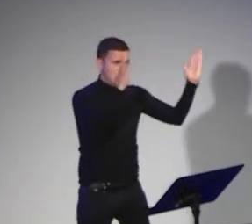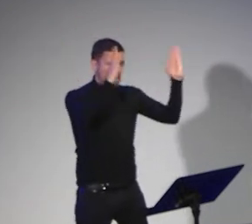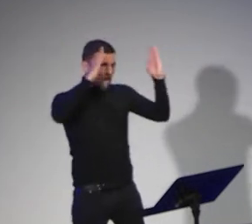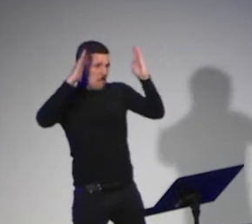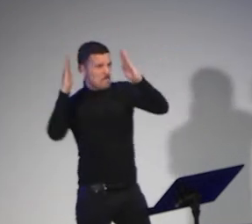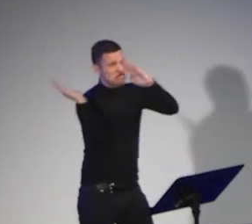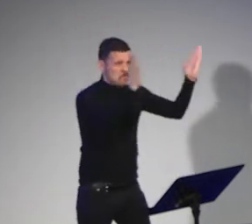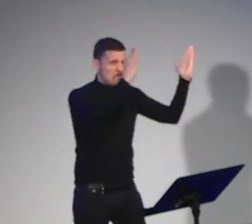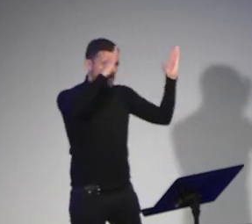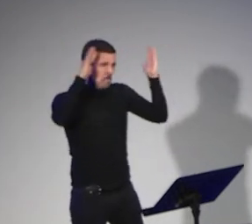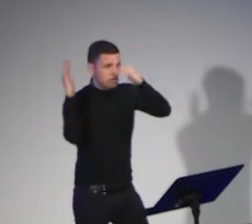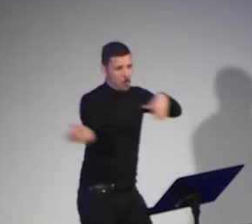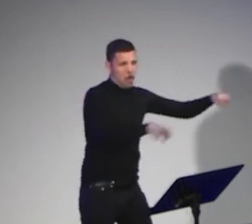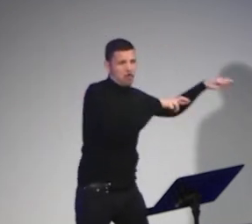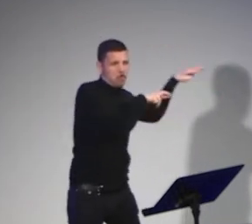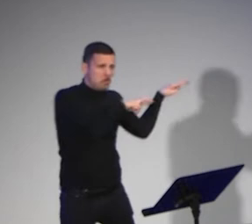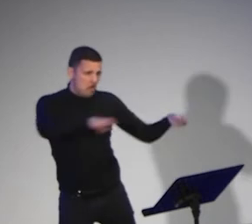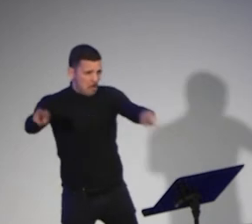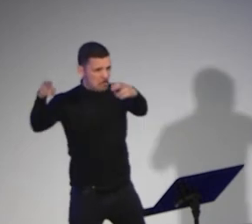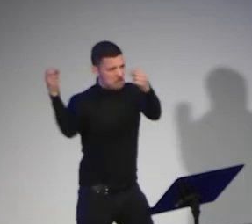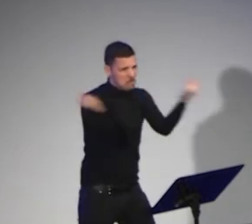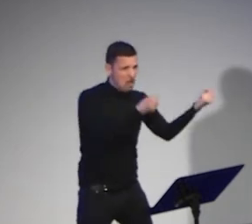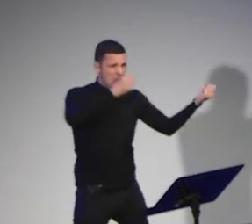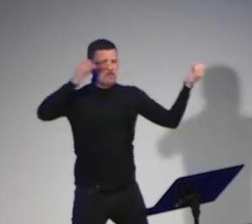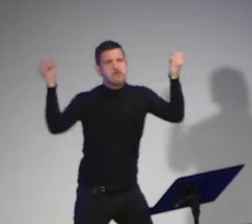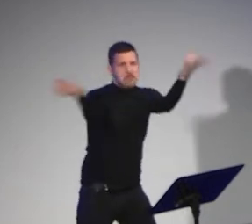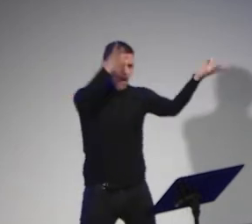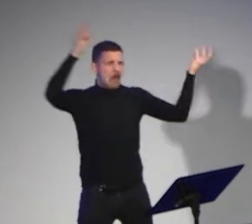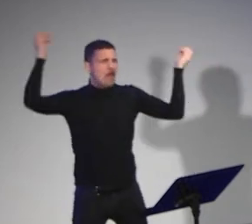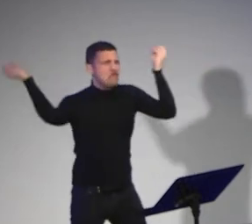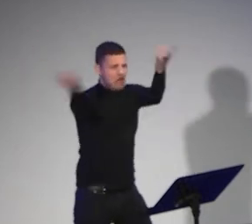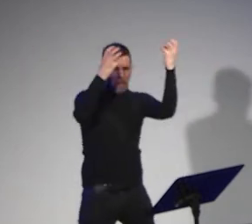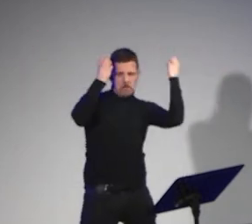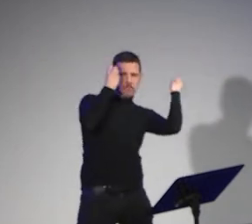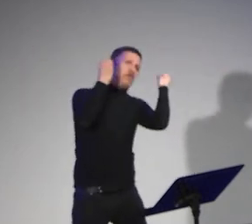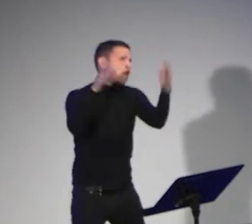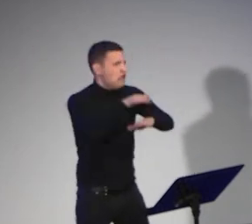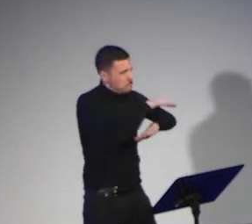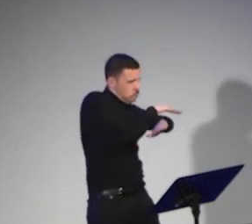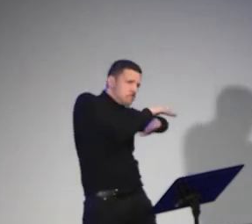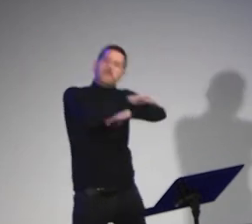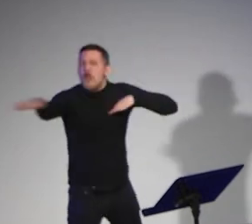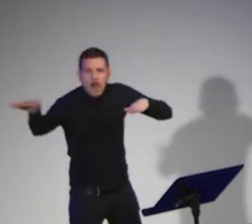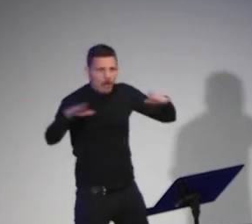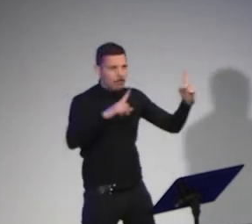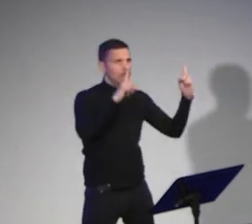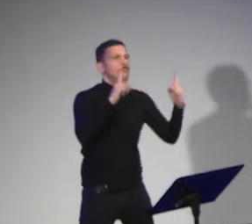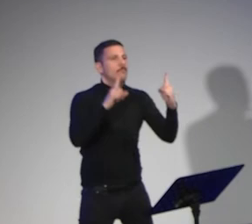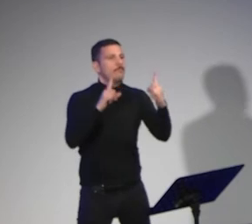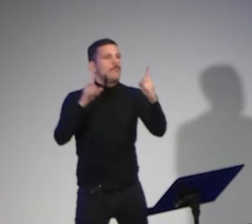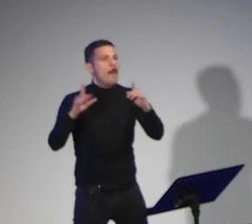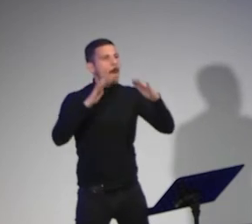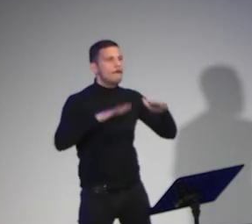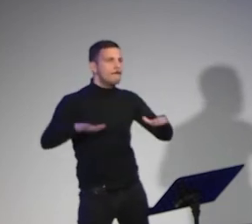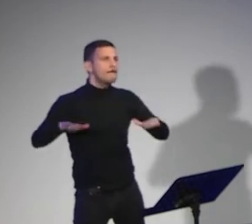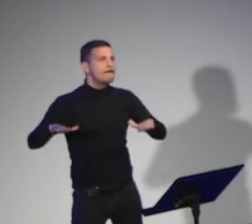prier. Laisser son esprit passer dans les images. Laisser l'esprit les faire, laisser l'esprit penser et regarder l'esprit penser.